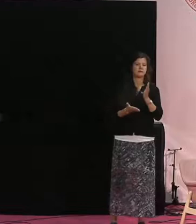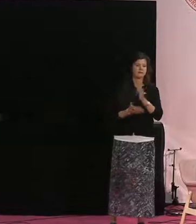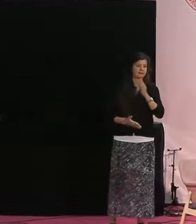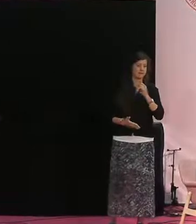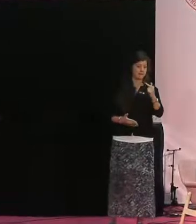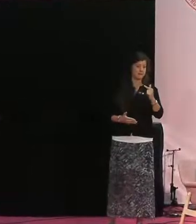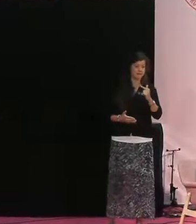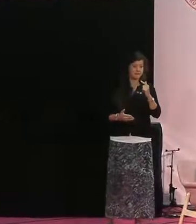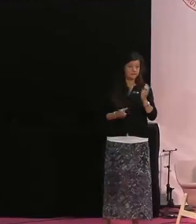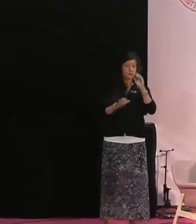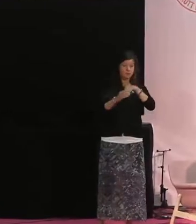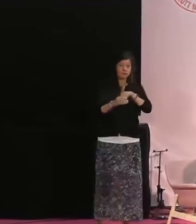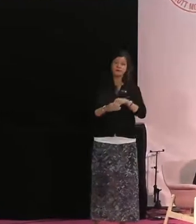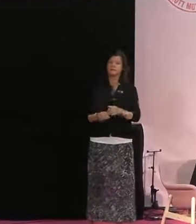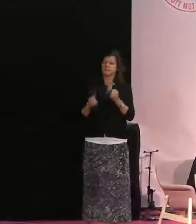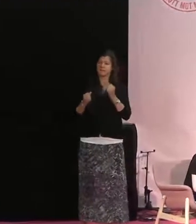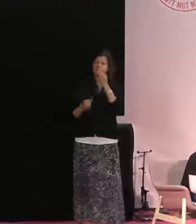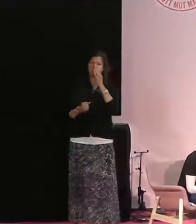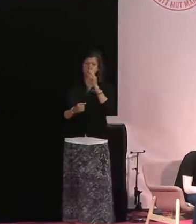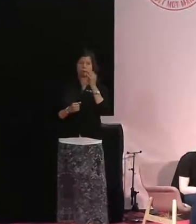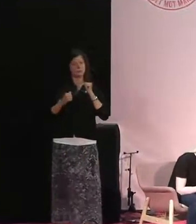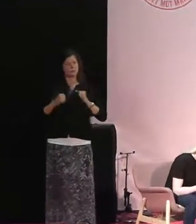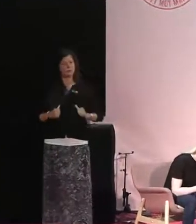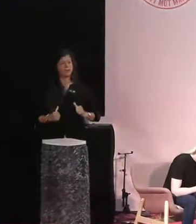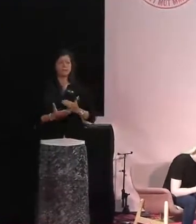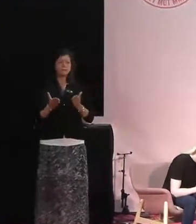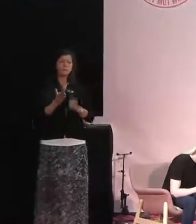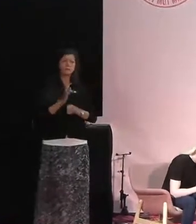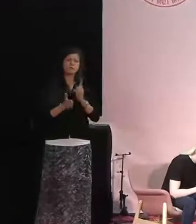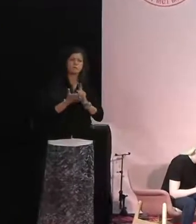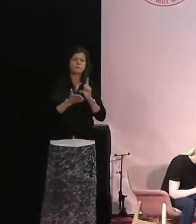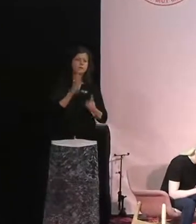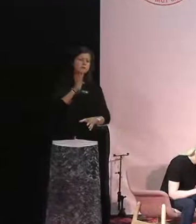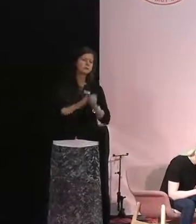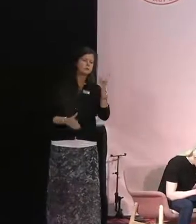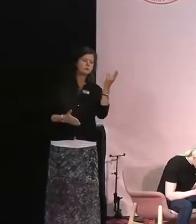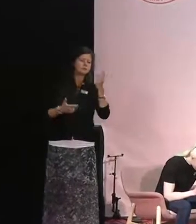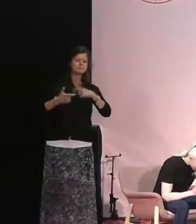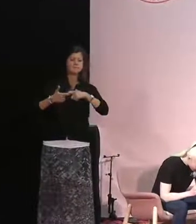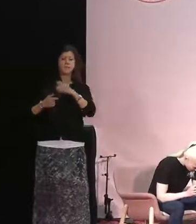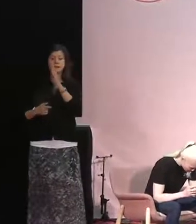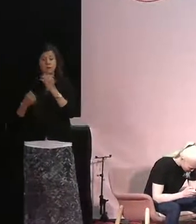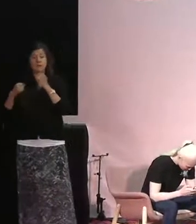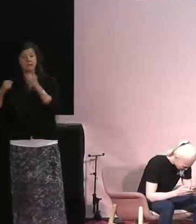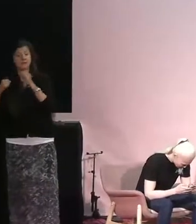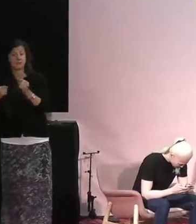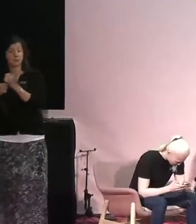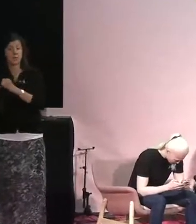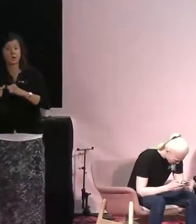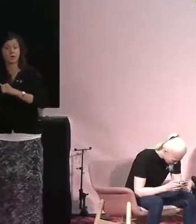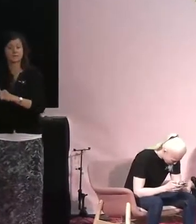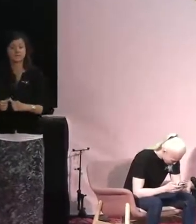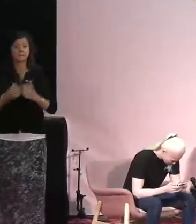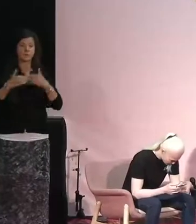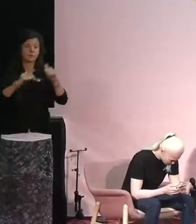fråga, men tyvärr utblir allt för ofta inkluderingen. Kopplingen mellan klimatrörelsen och funktionsrättsrörelsen ses inte